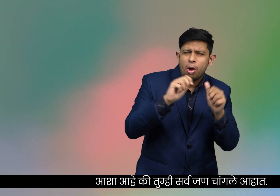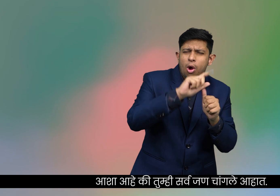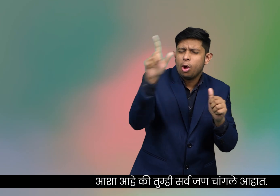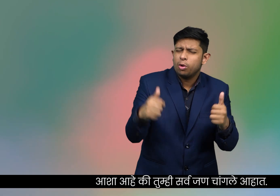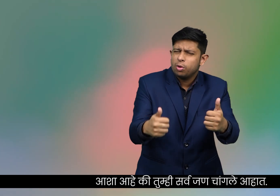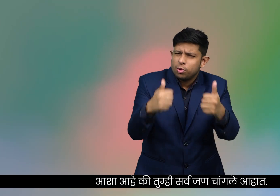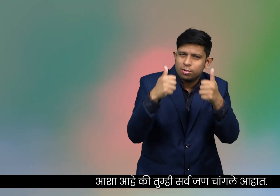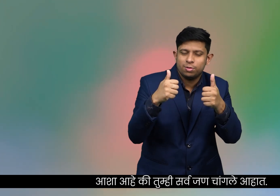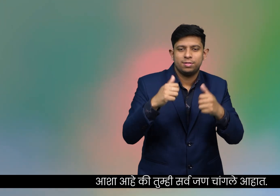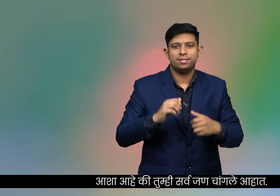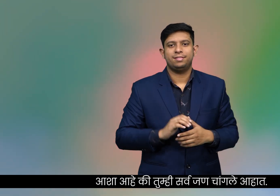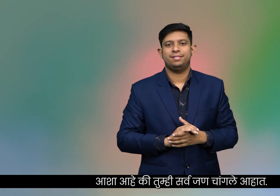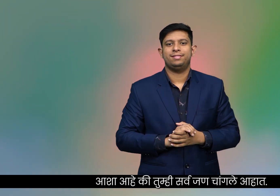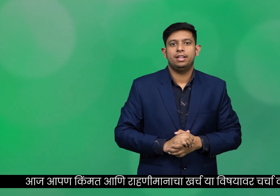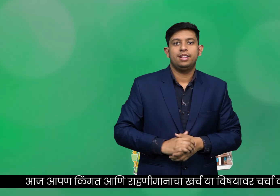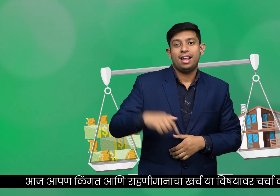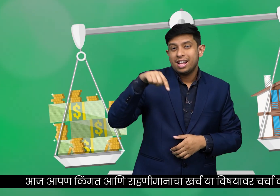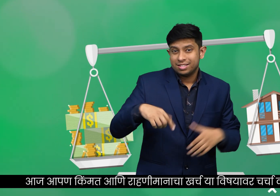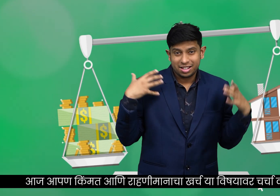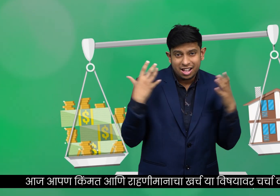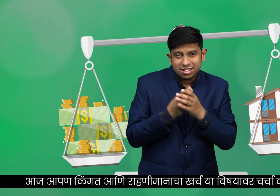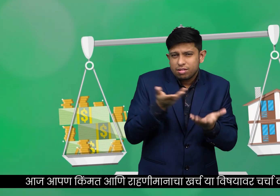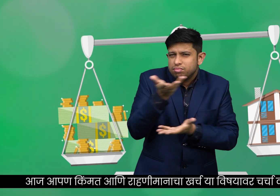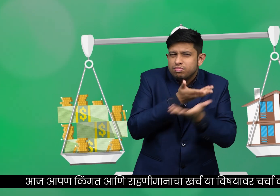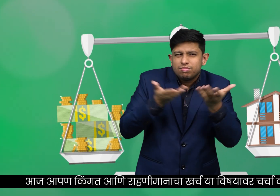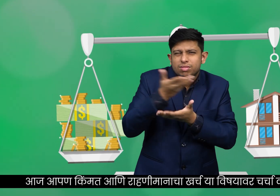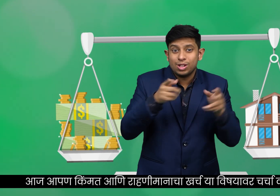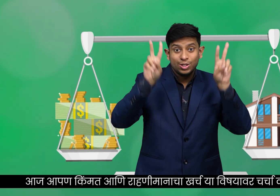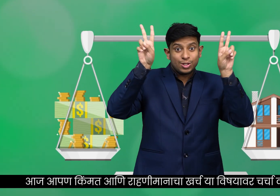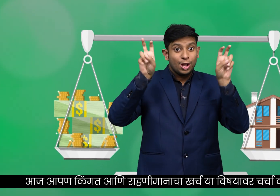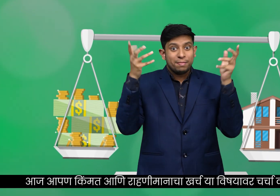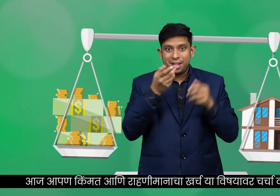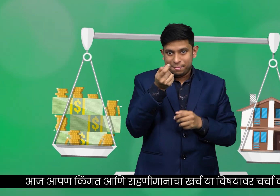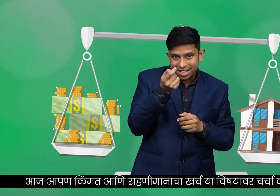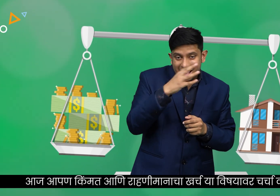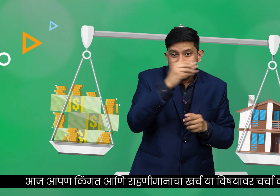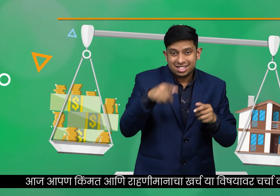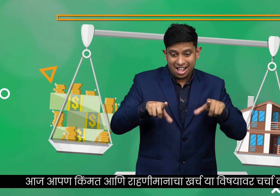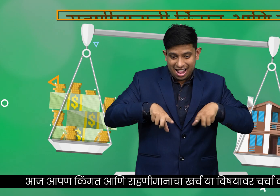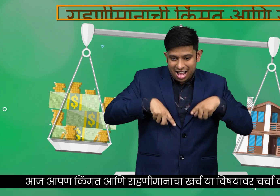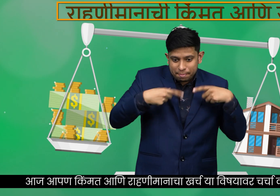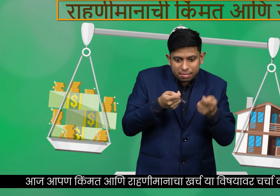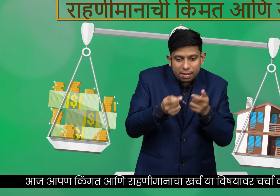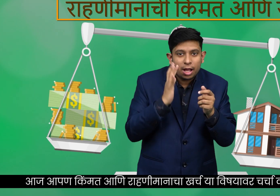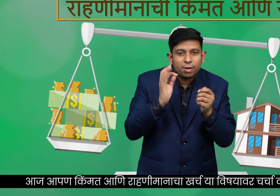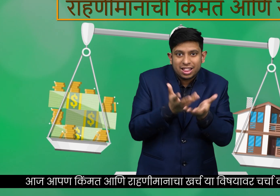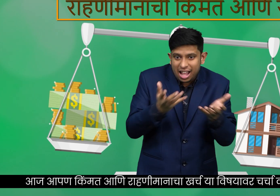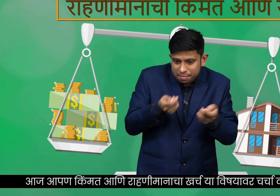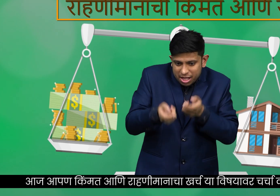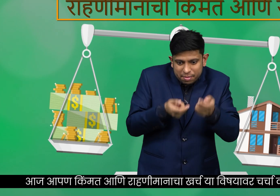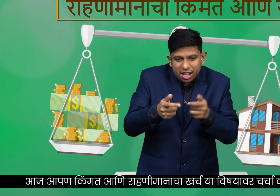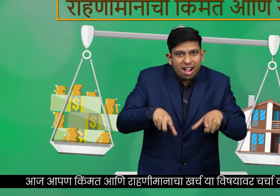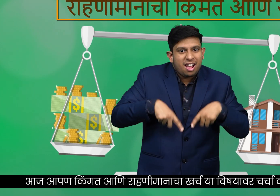आशा आहे की तुम्ही सर्वजण चांगले आहात. आज आपण किंमत आणि राहणीमानाचा खर्च या